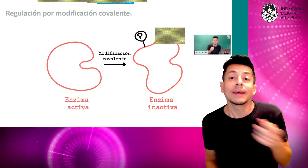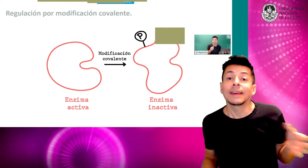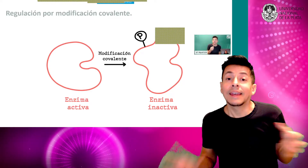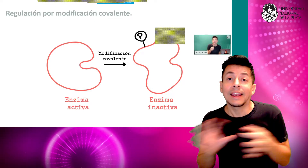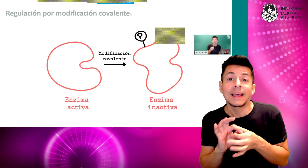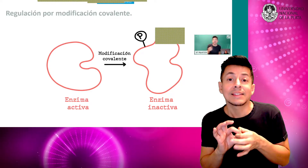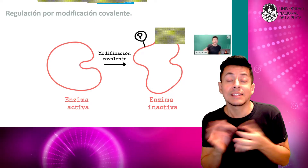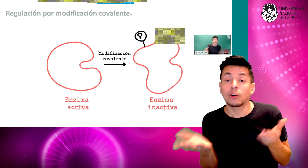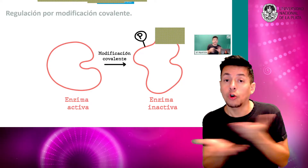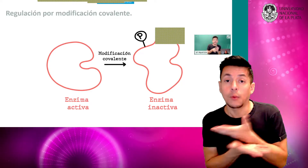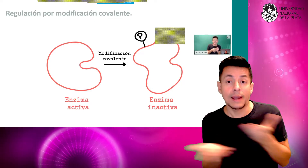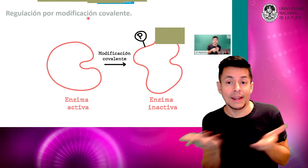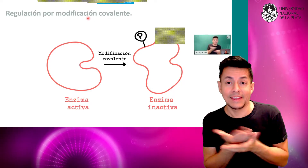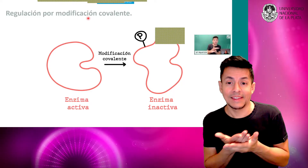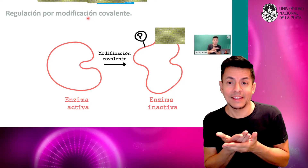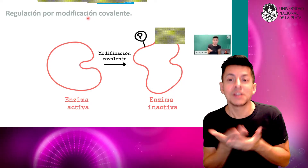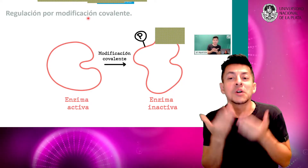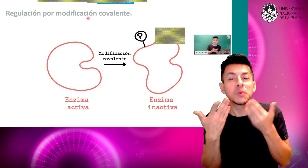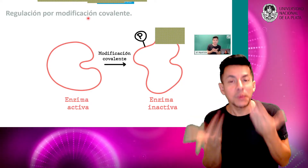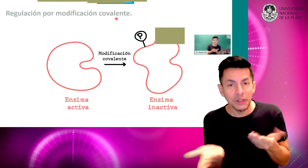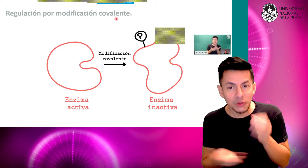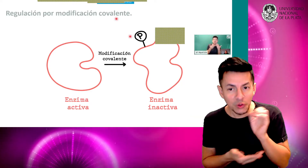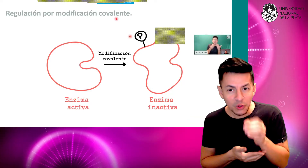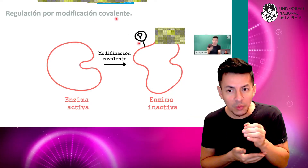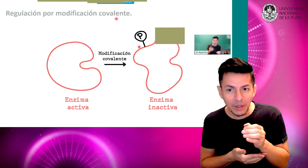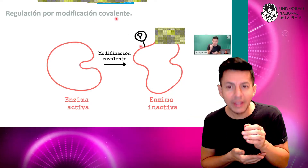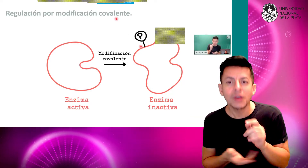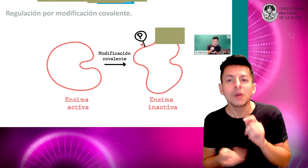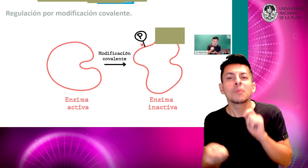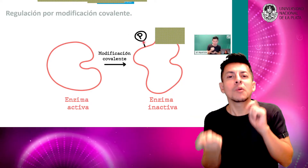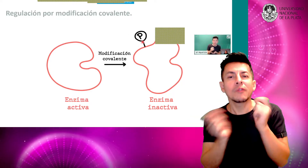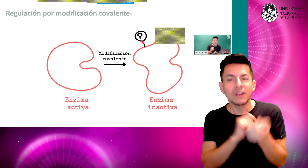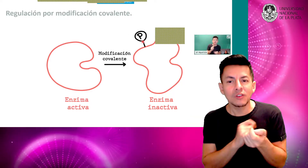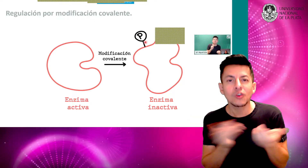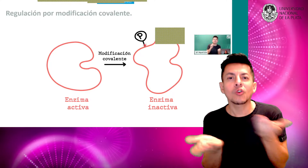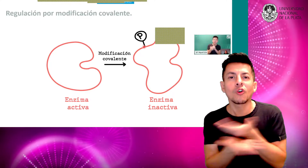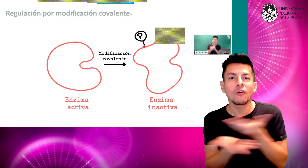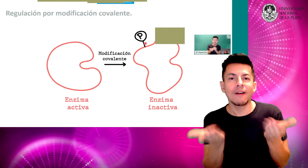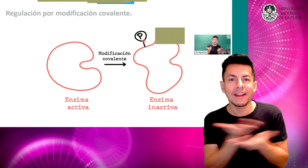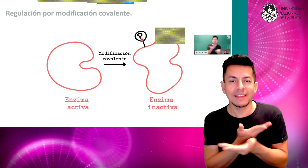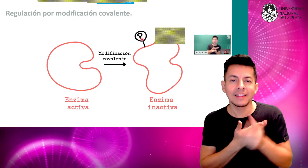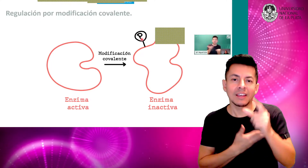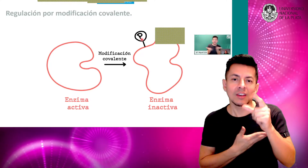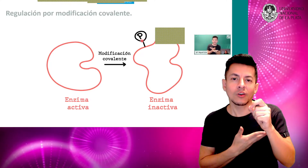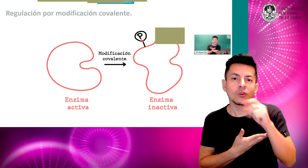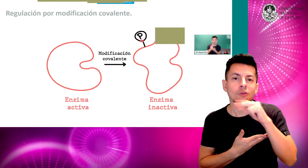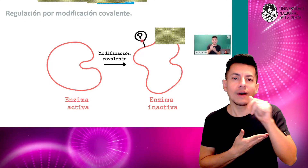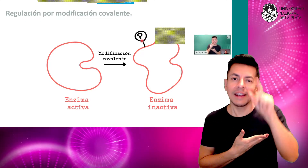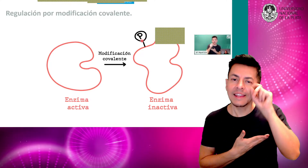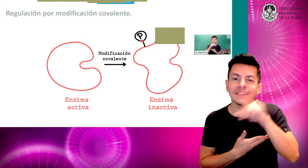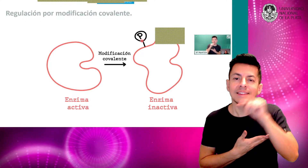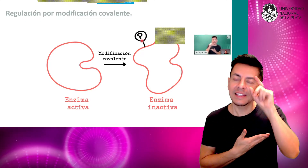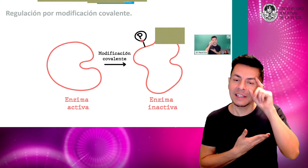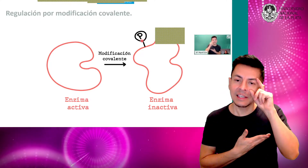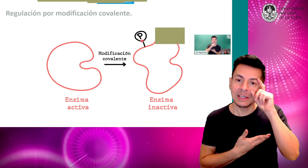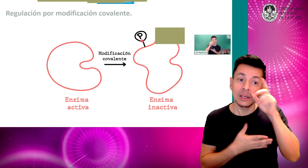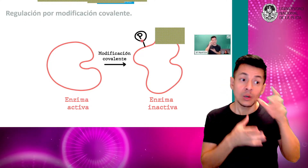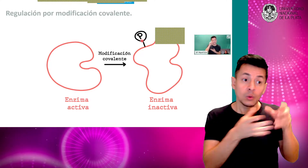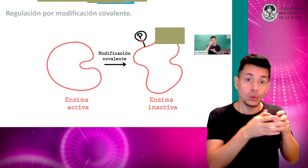por eso se llama regulación por modificación covalente, ¿sí? Porque unimos covalentemente un grupo fosfato a la